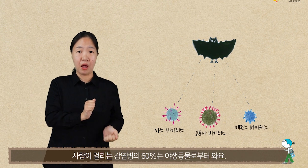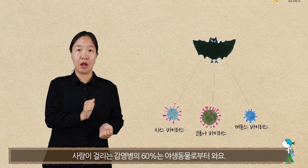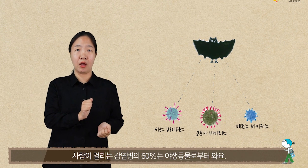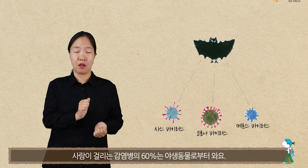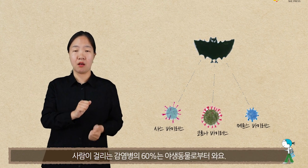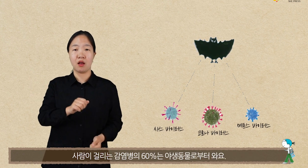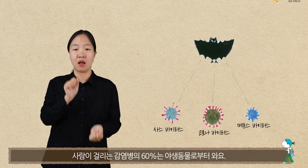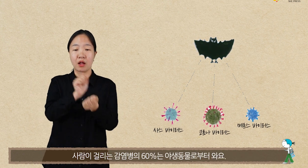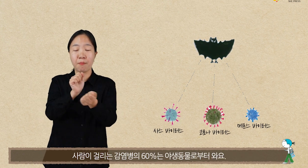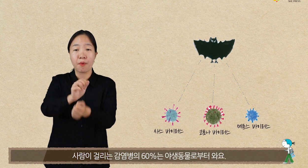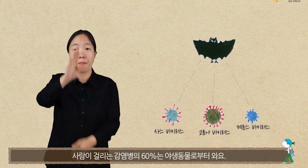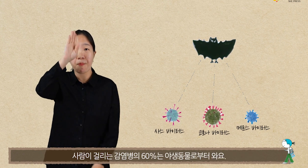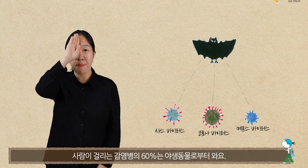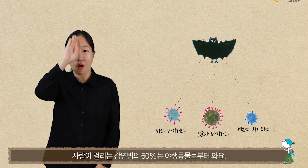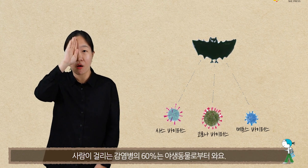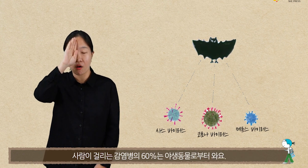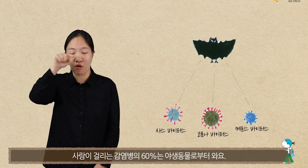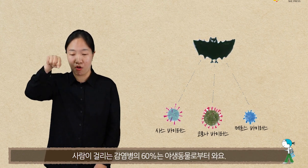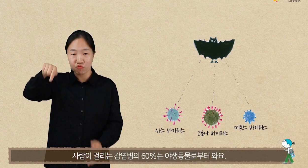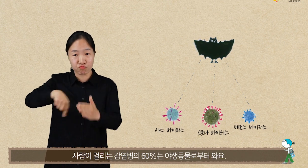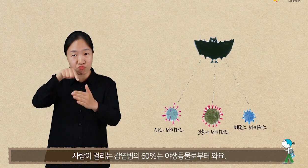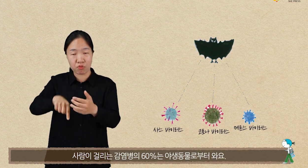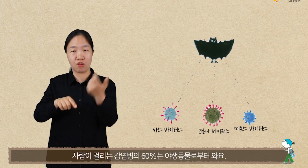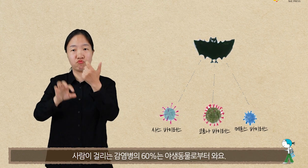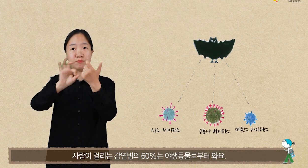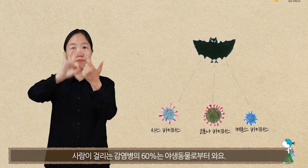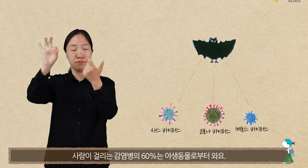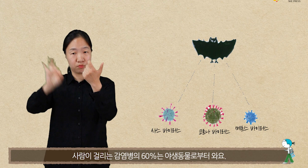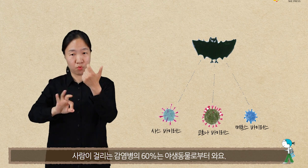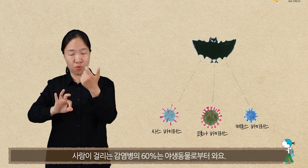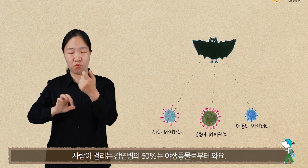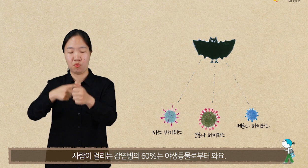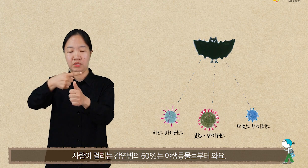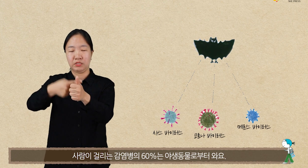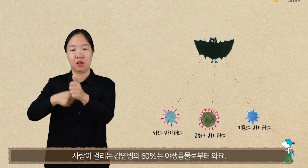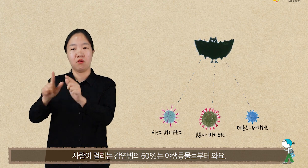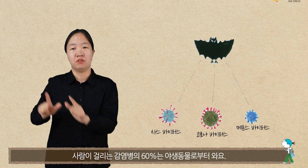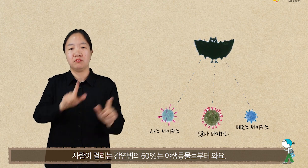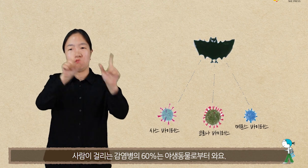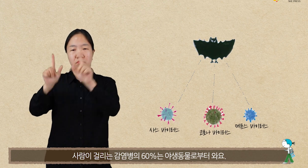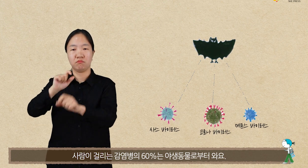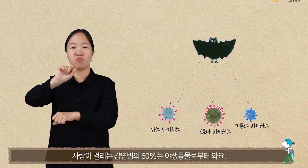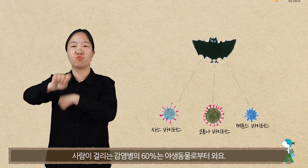사람이 걸리는 감염병의 60%는 야생동물로부터 와요.